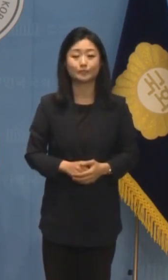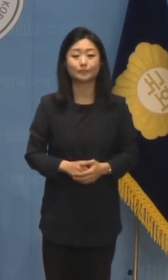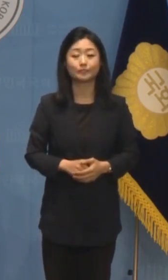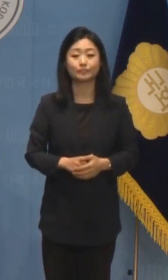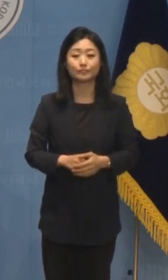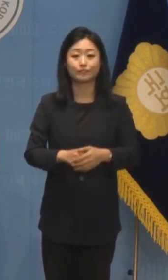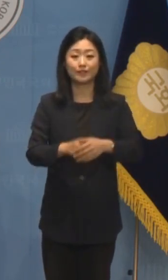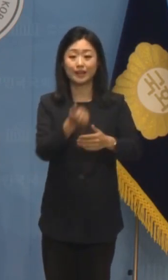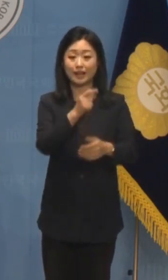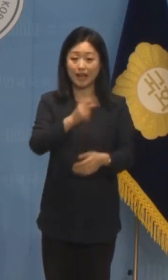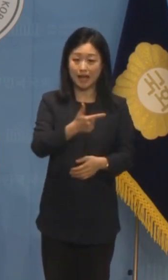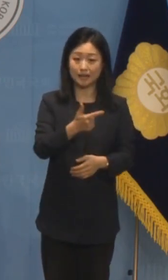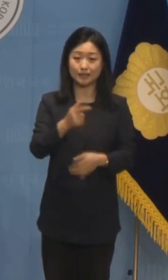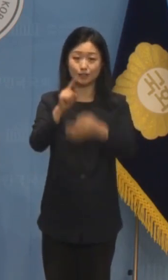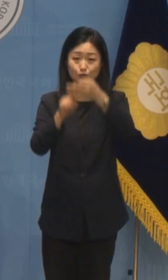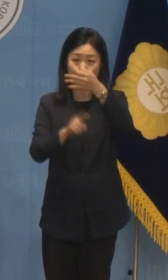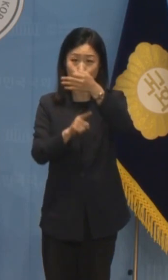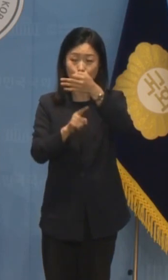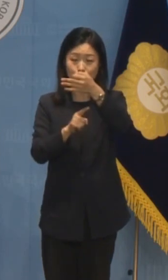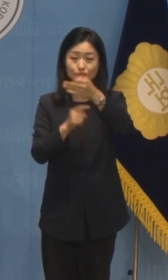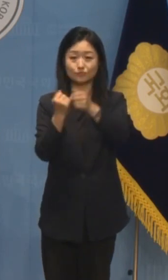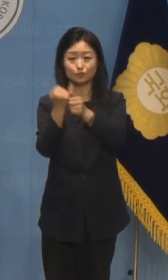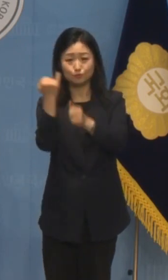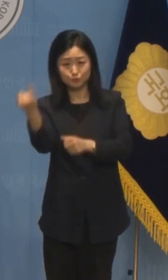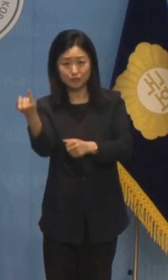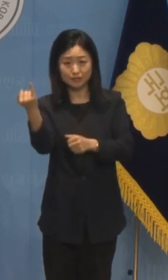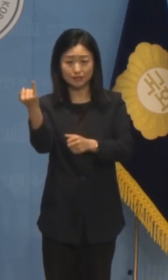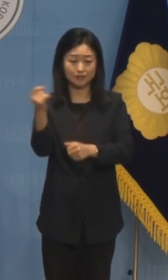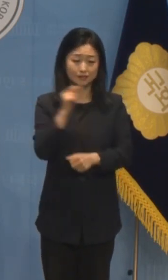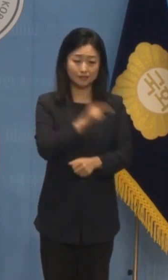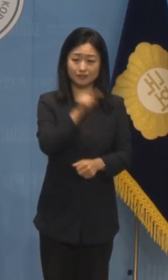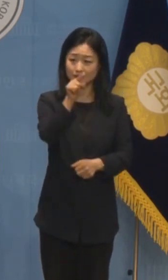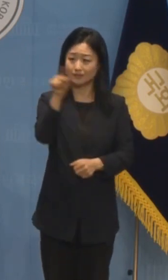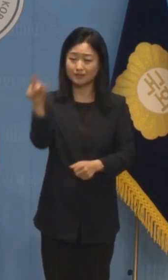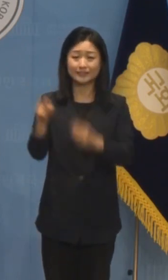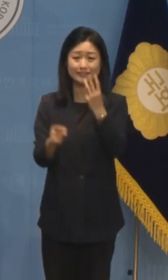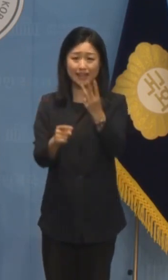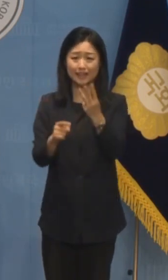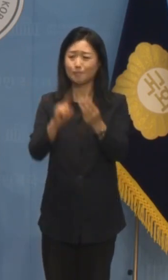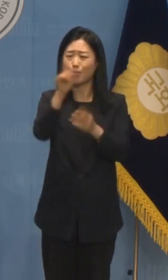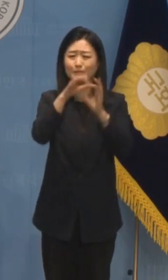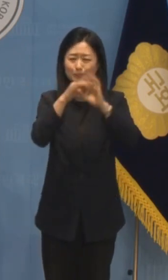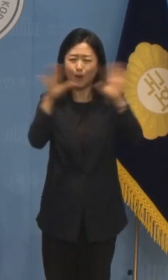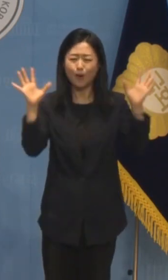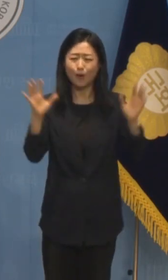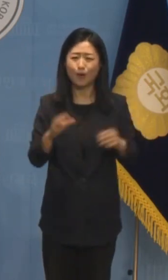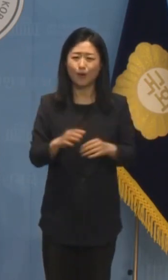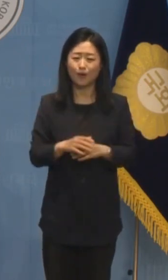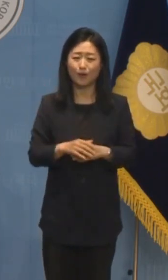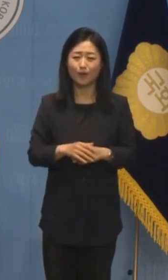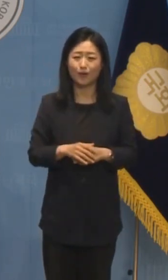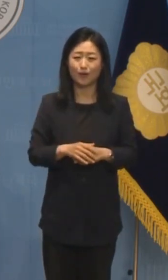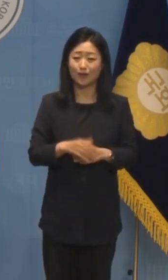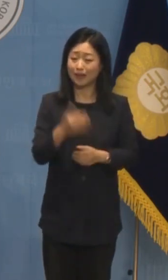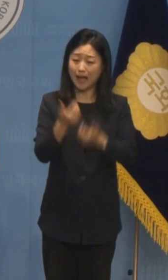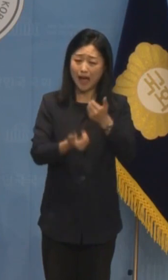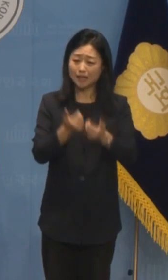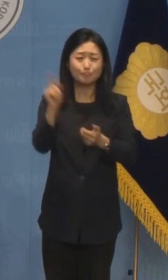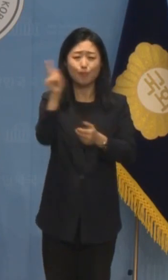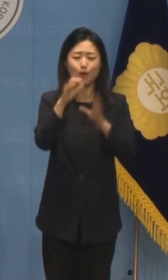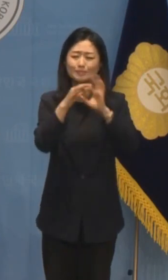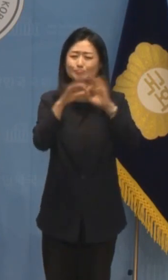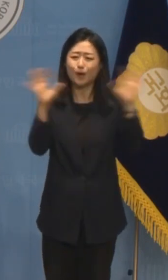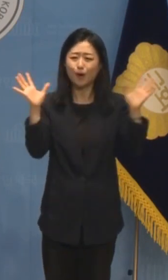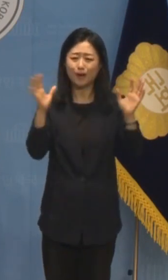윤석열과 한동훈, 김건희와 한동훈, 김건희와 윤석열 뭐 어떤 조합이든 간에 인물들의 갈등 관계,